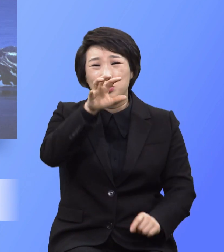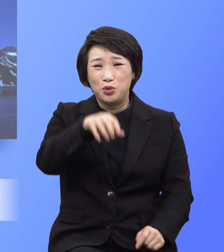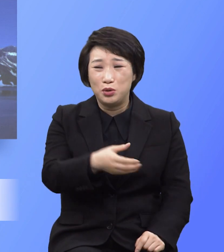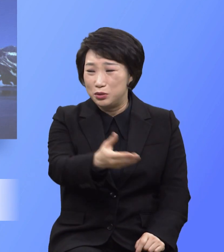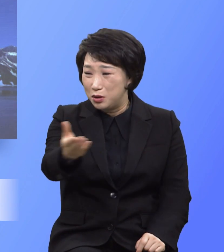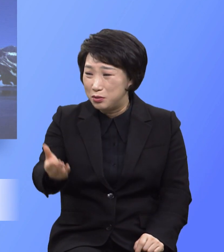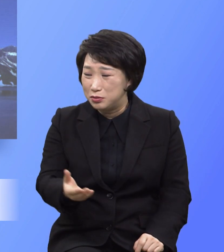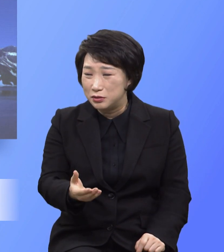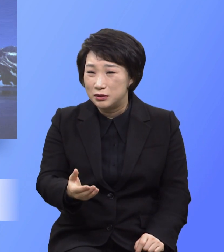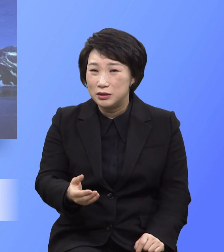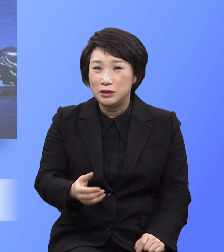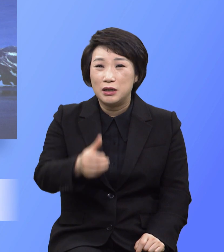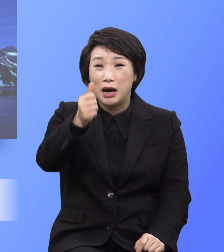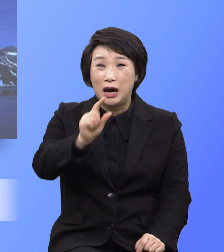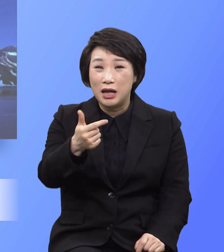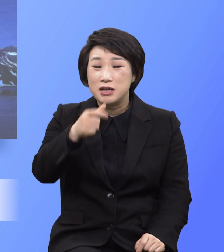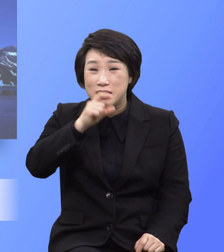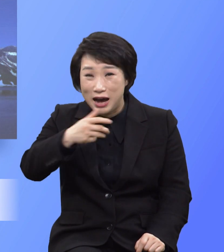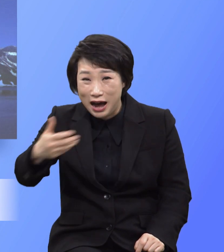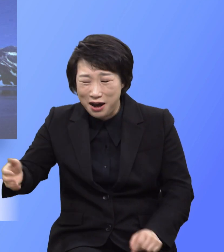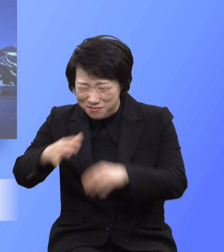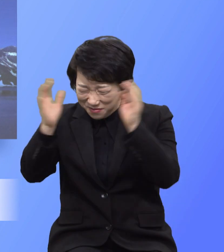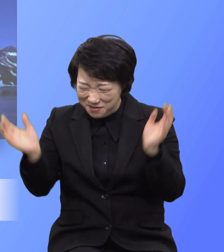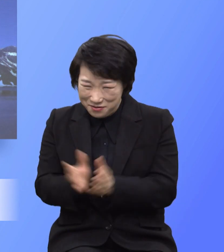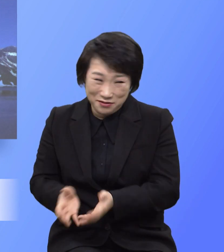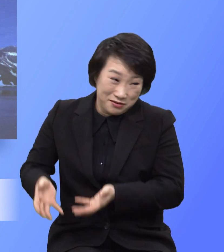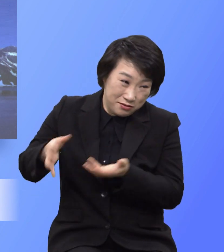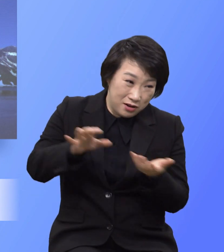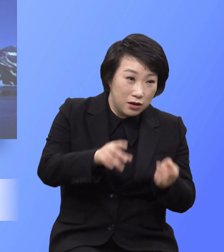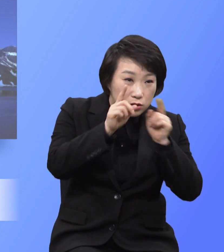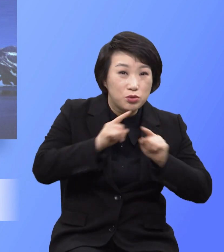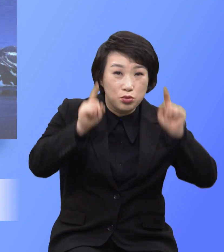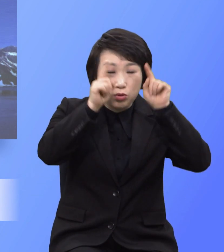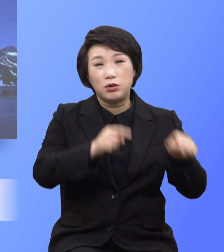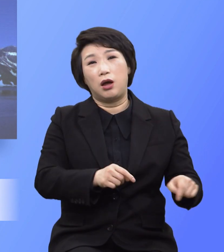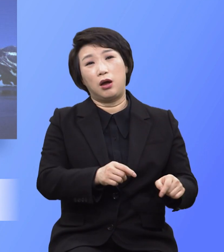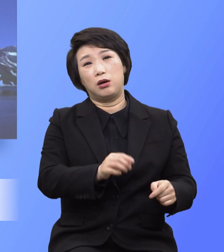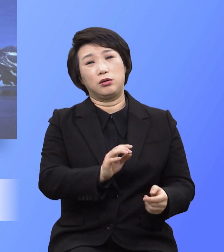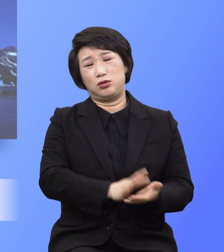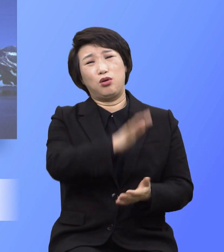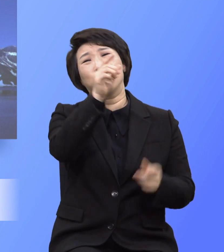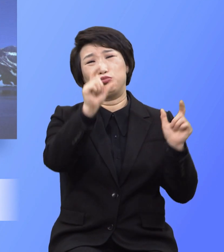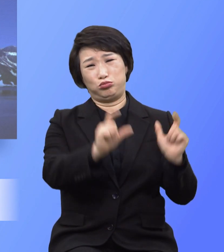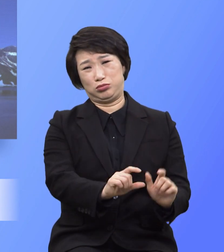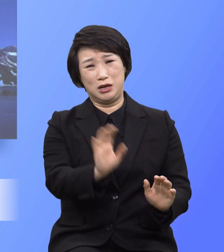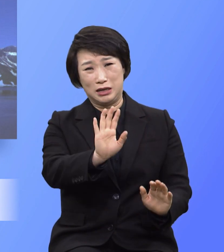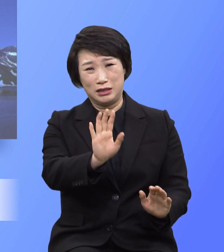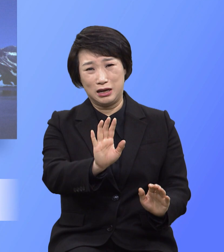여러분, 한강물을 다 퍼대도 소용이 없어. 예,